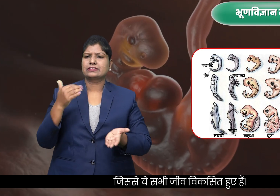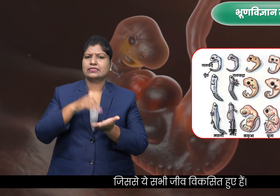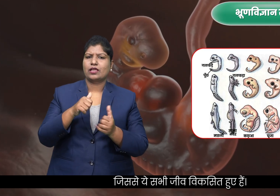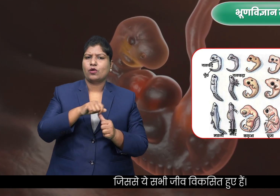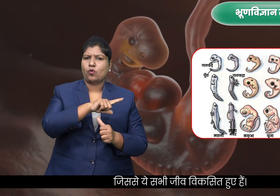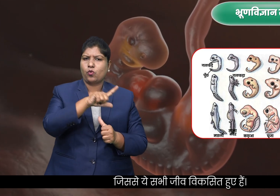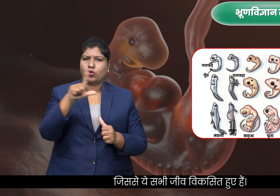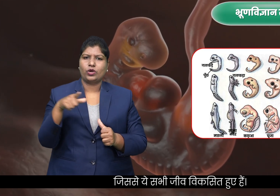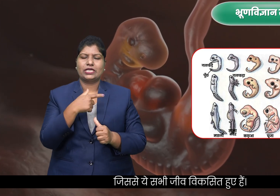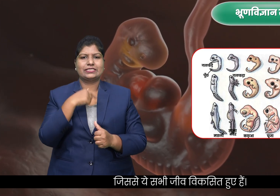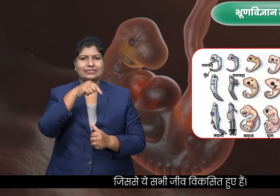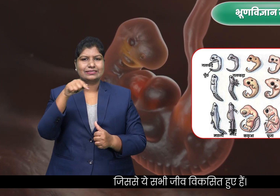हैं।